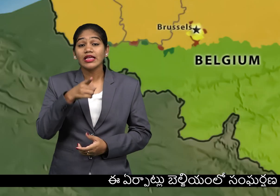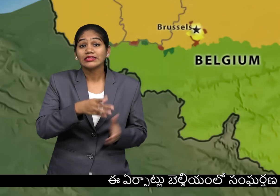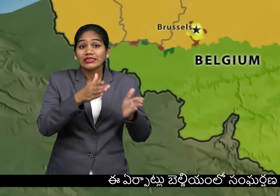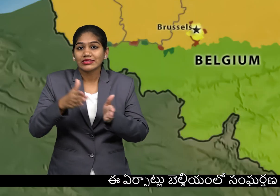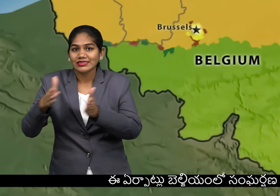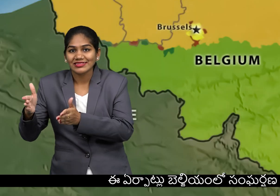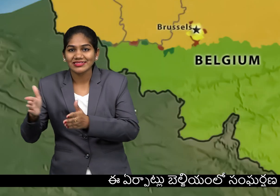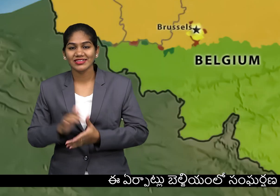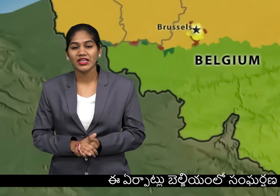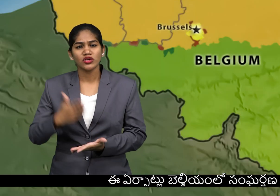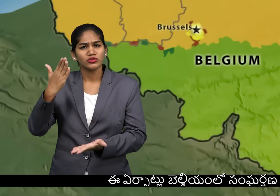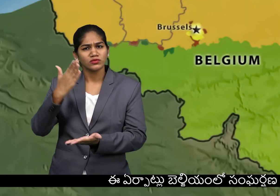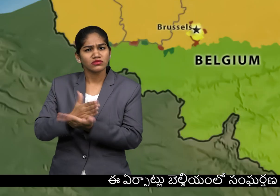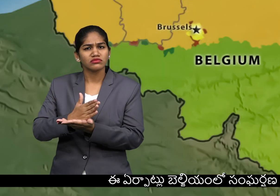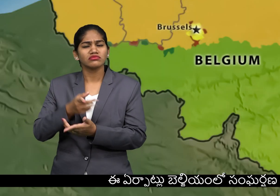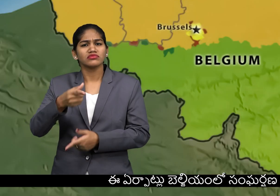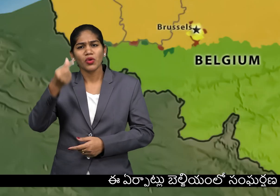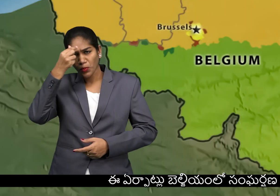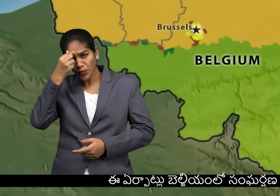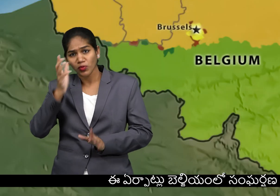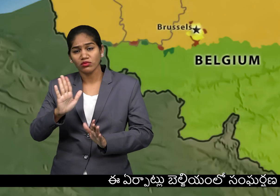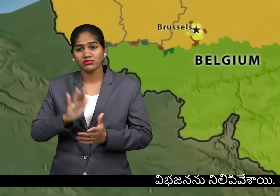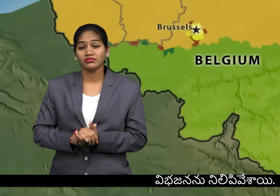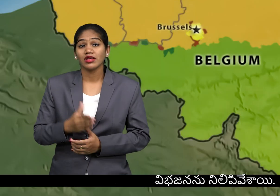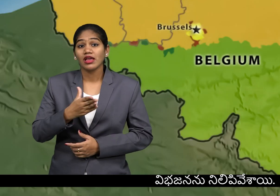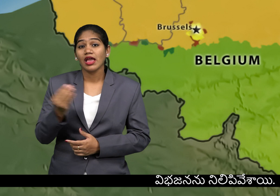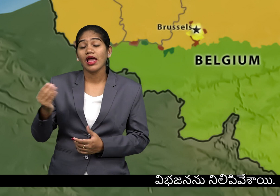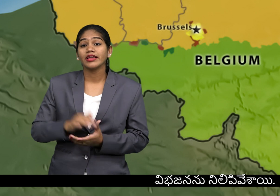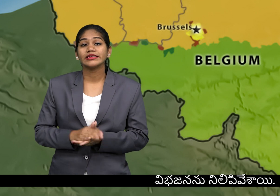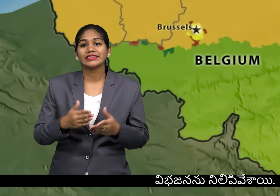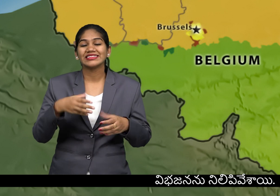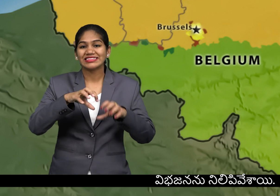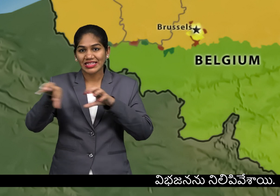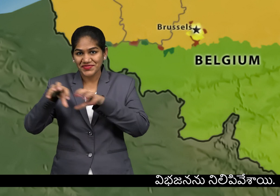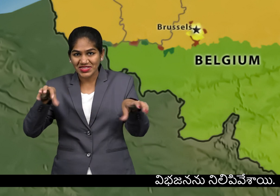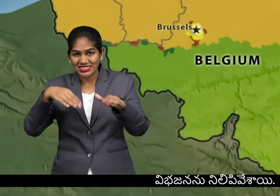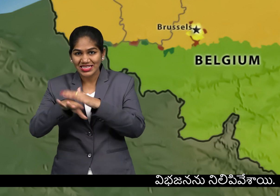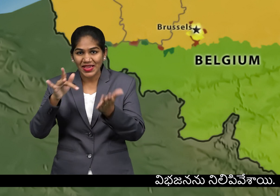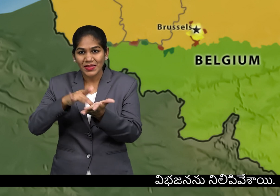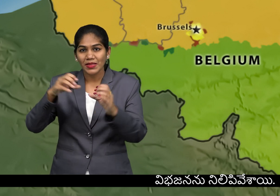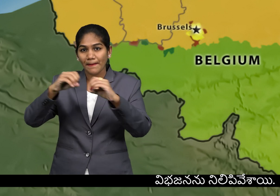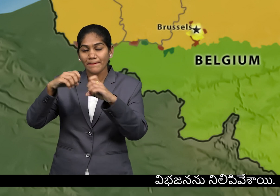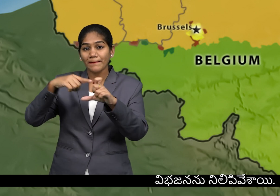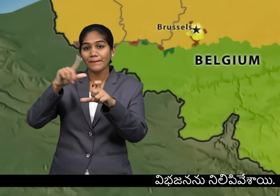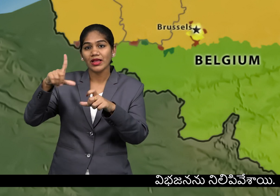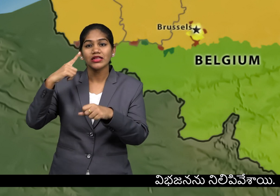ఈ ఏర్పాట్లు బెల్జియంలో సంఘర్షణ మరియు విభజనను నిలిపివేశాయి.